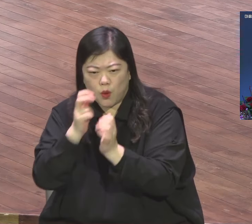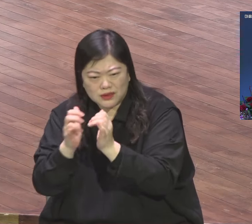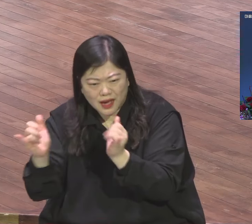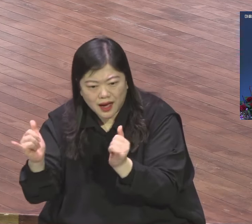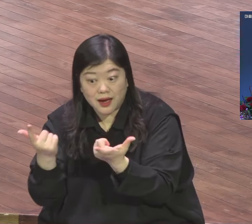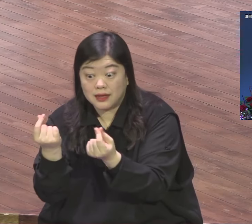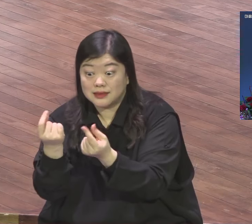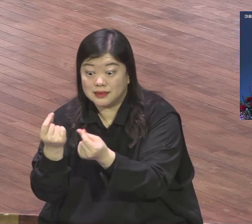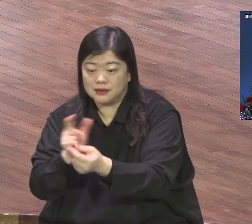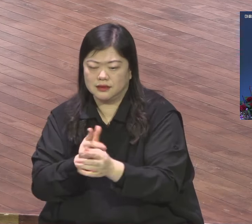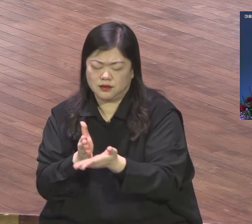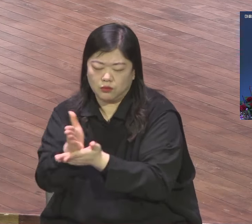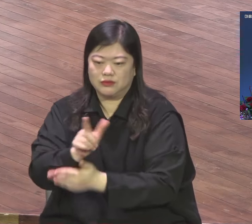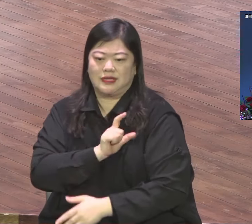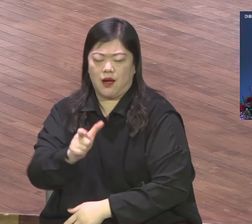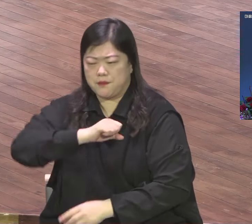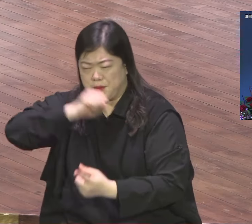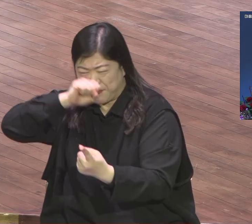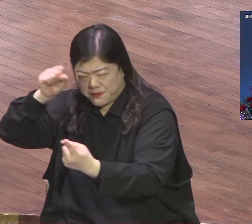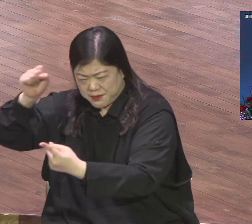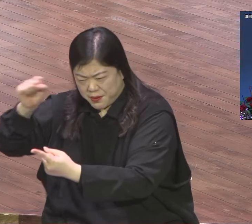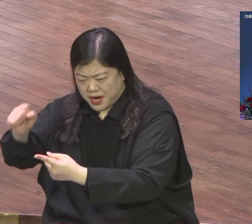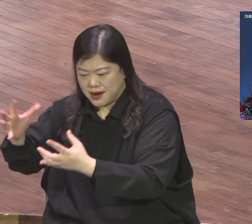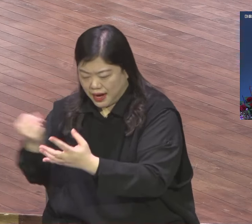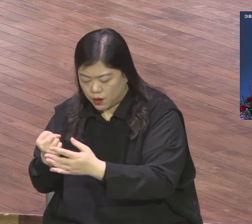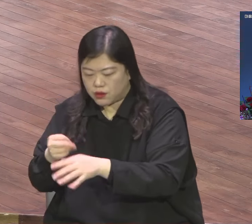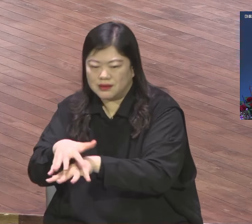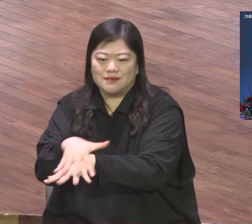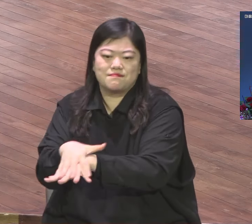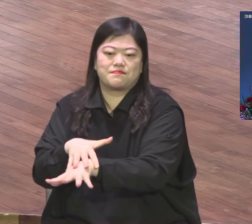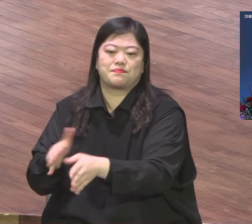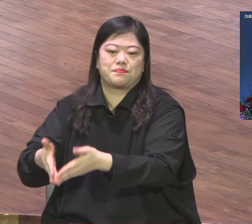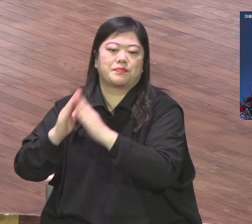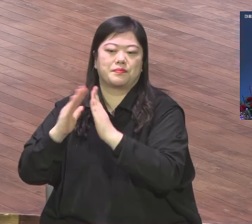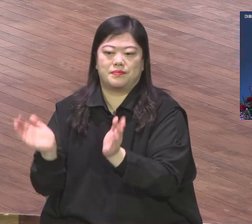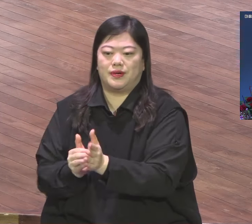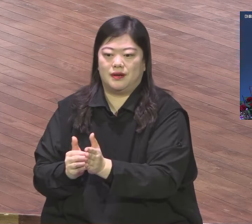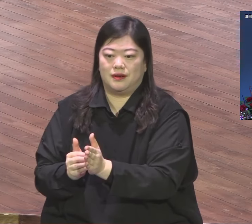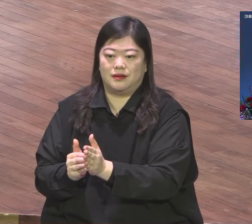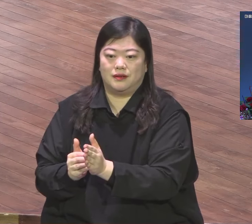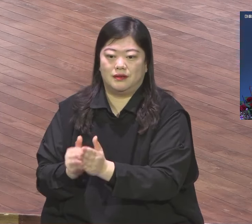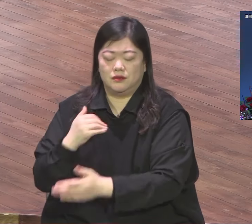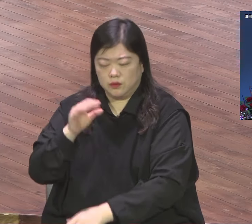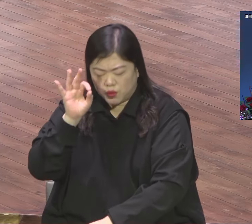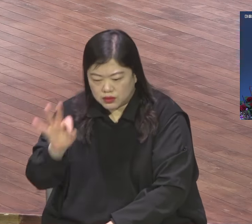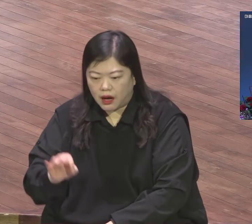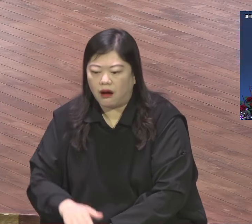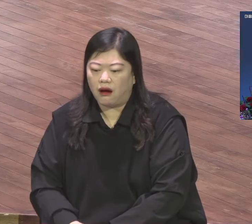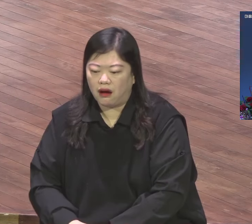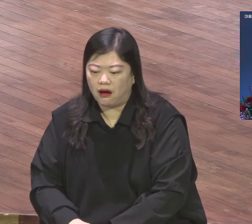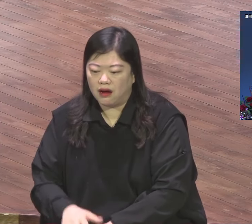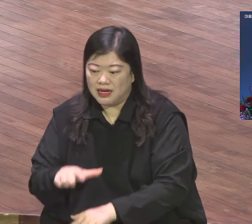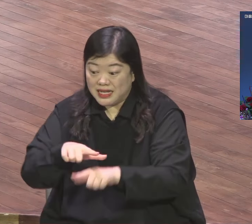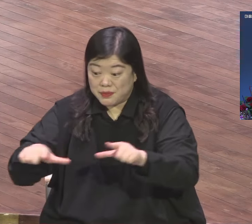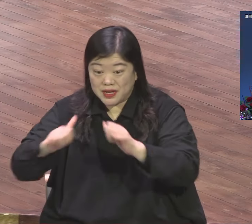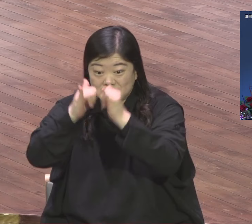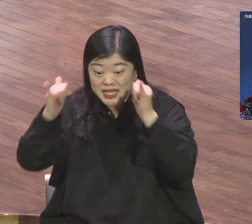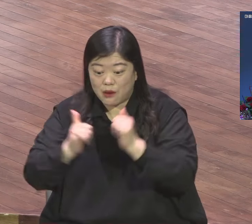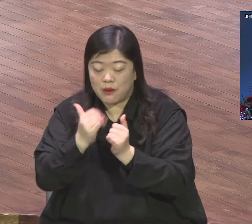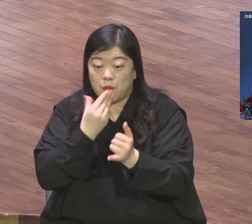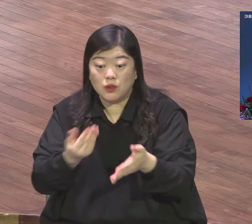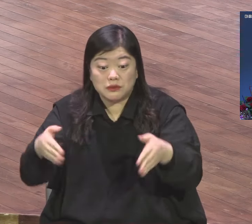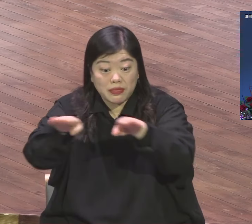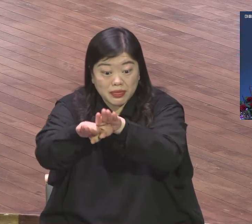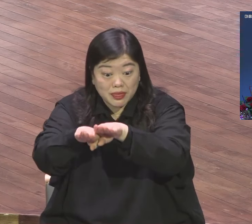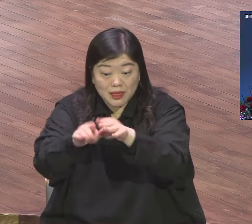전부 헌신을 그렇게 하는 모습을 보고 더 놀랐어요. 야, 대단하다. 영